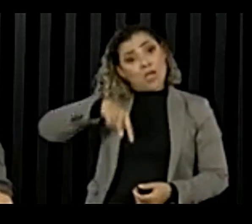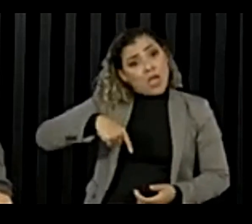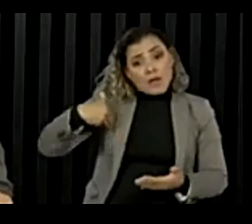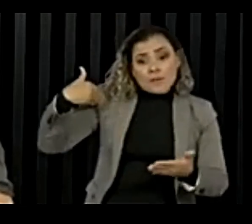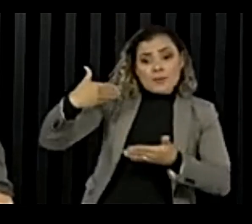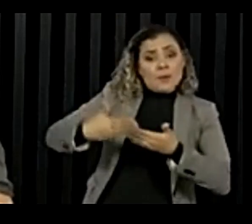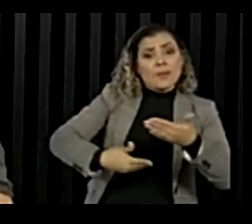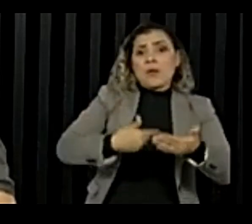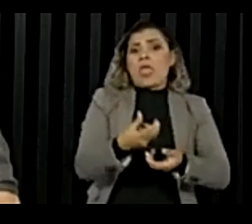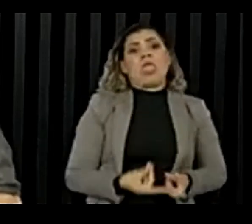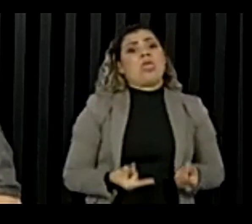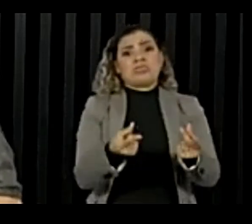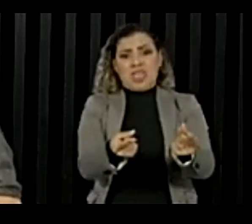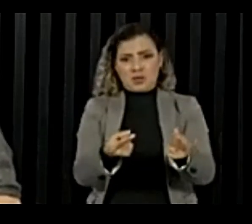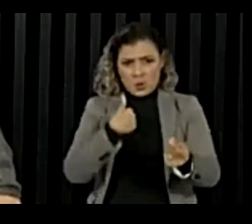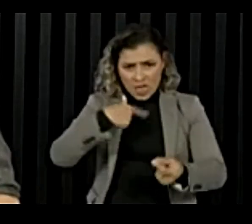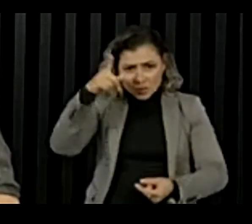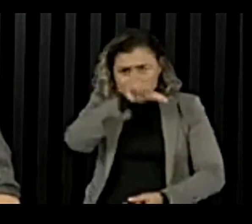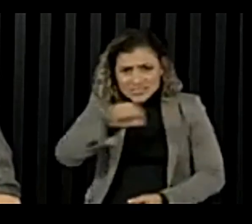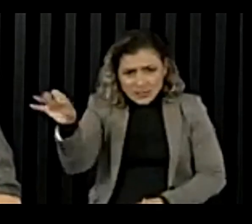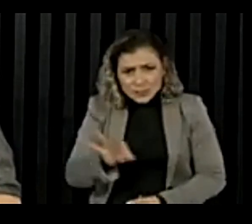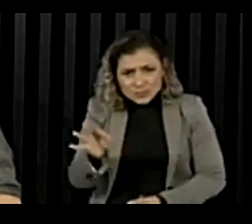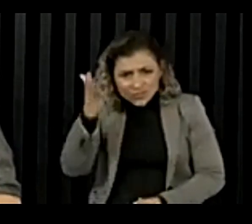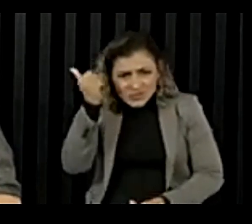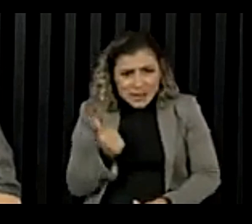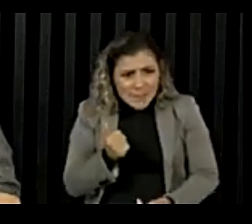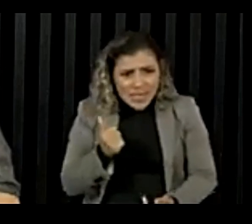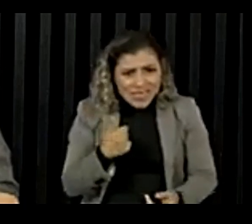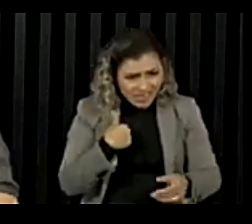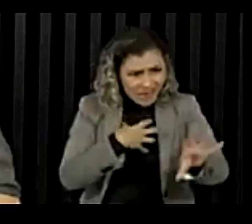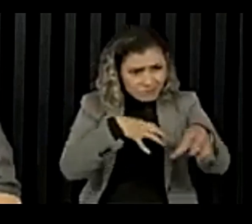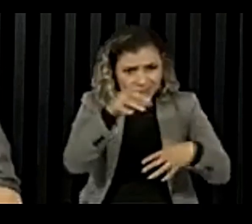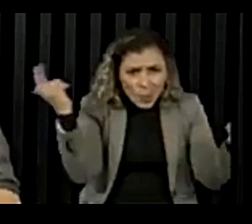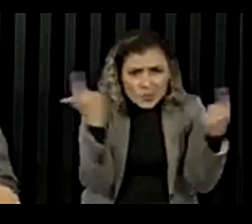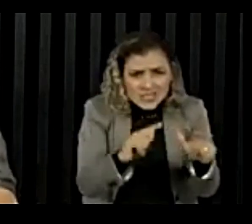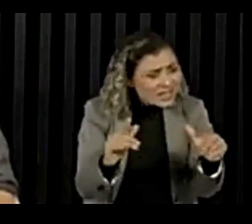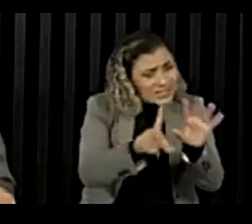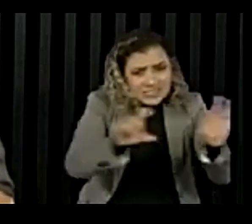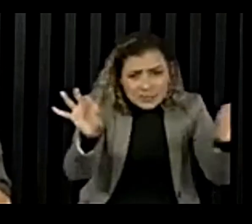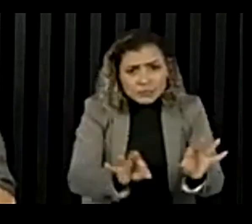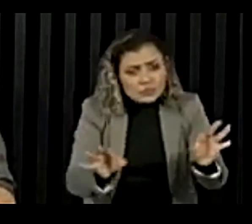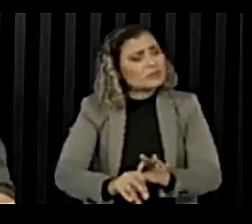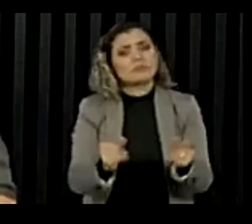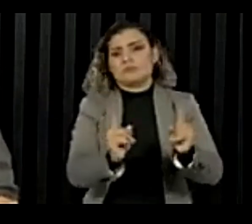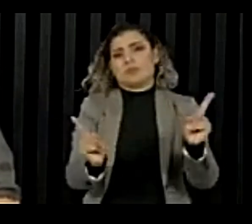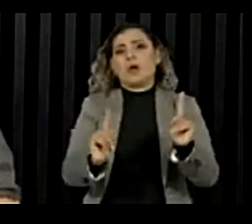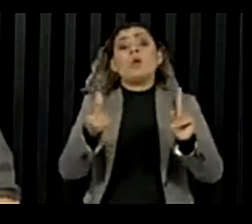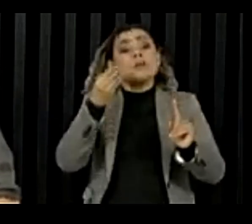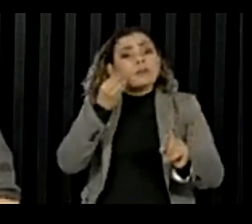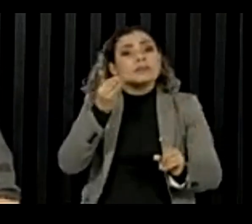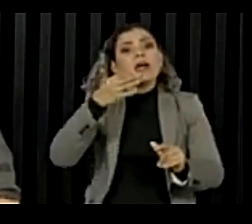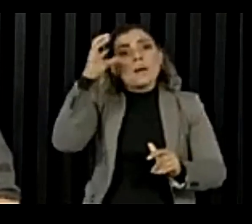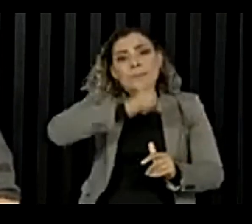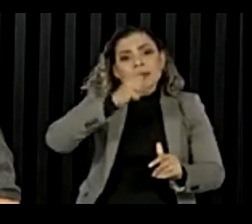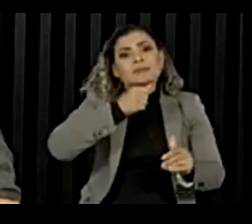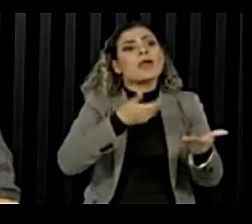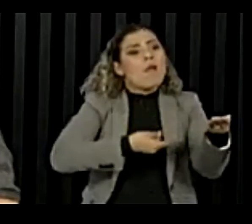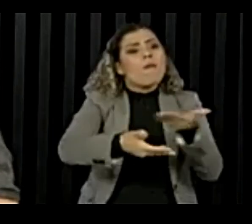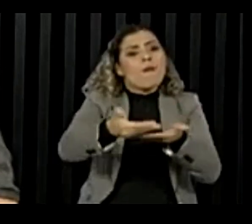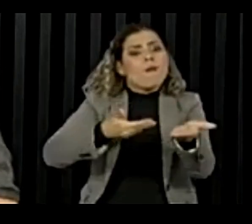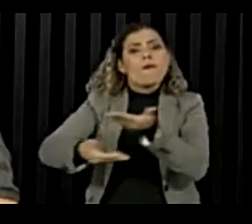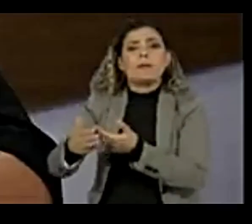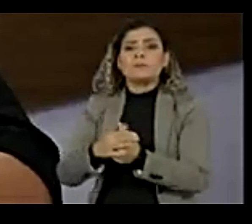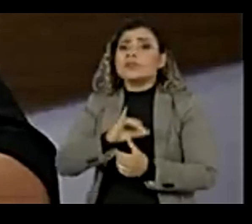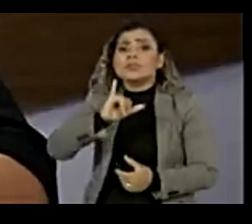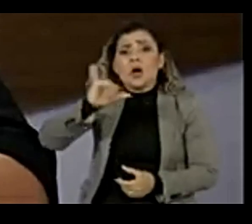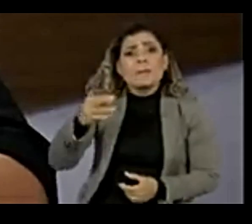A gente nunca vai saber exatamente como essas pessoas se sentem. Felipe, É tentar o tempo inteiro aprender cada vez mais. Só queria aproveitar o gancho